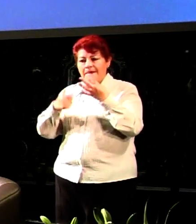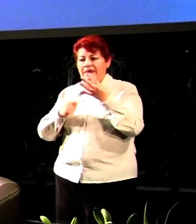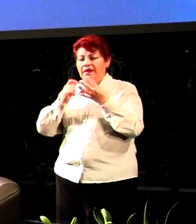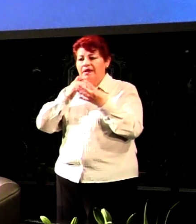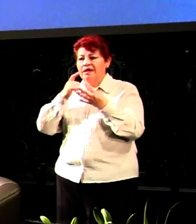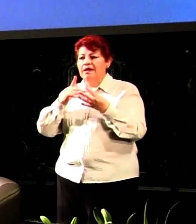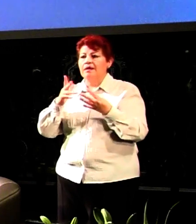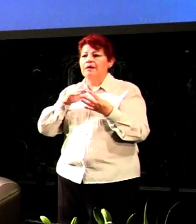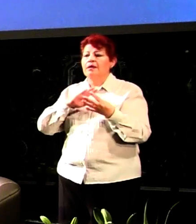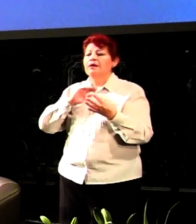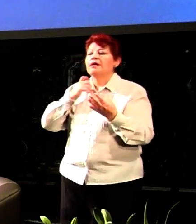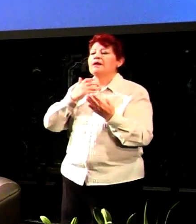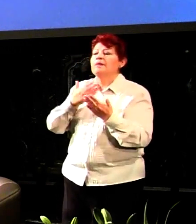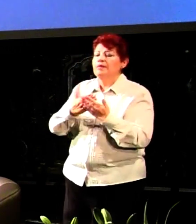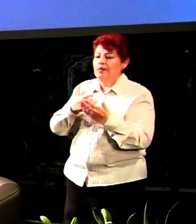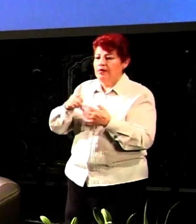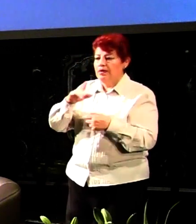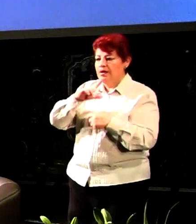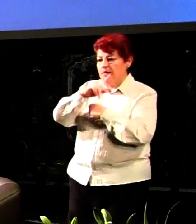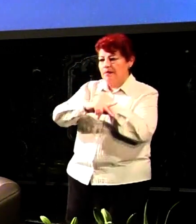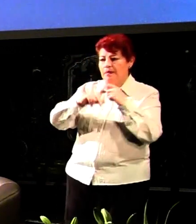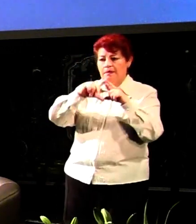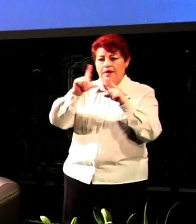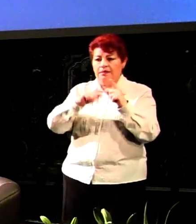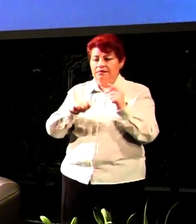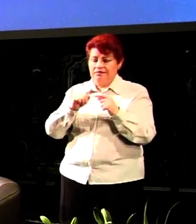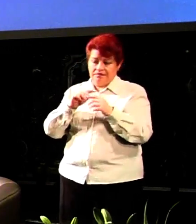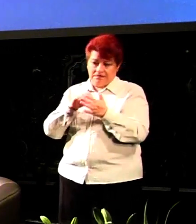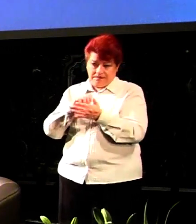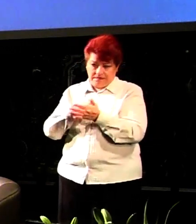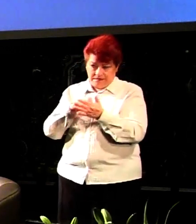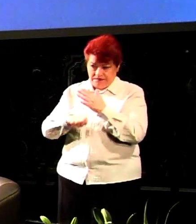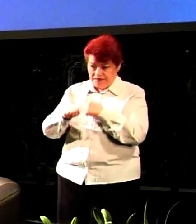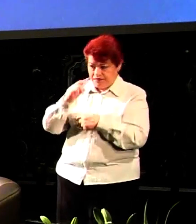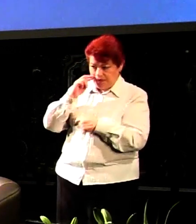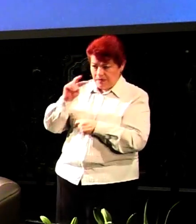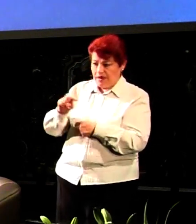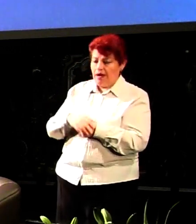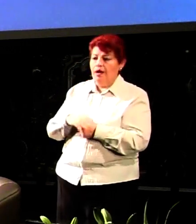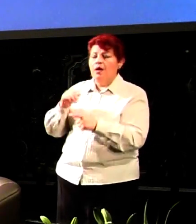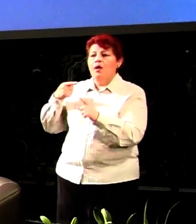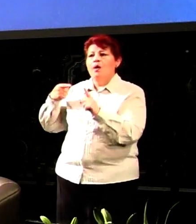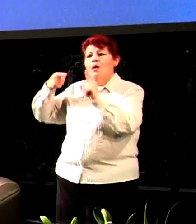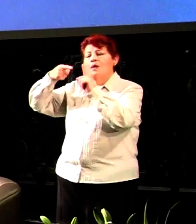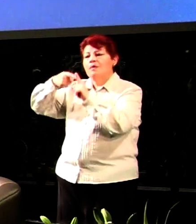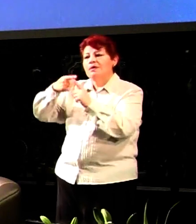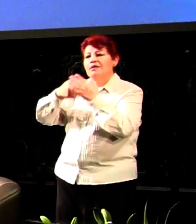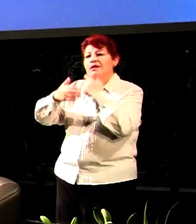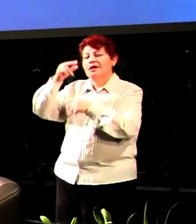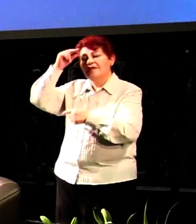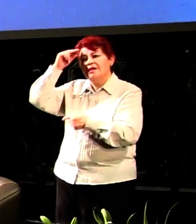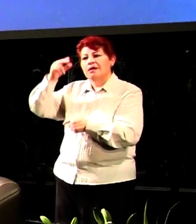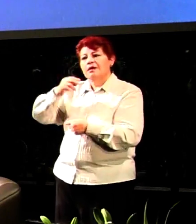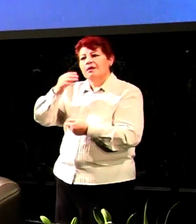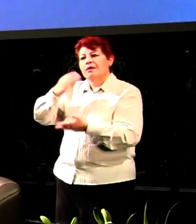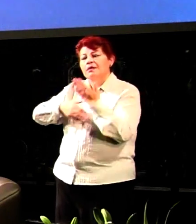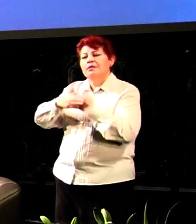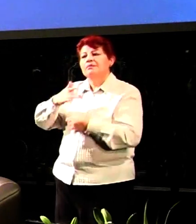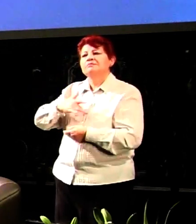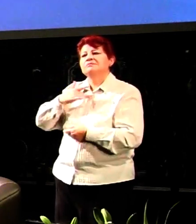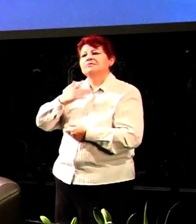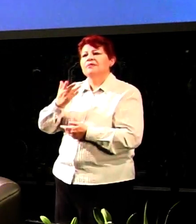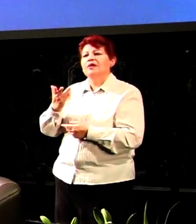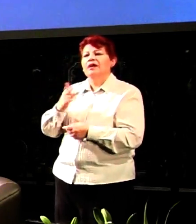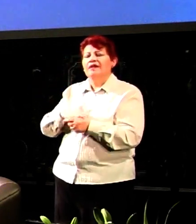nos proponemos como sociedad y como país. Vamos a ver por qué. ¿Cuál es el objetivo de la inteligencia emocional? Es